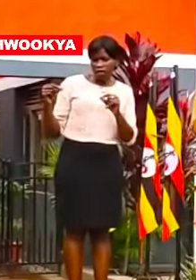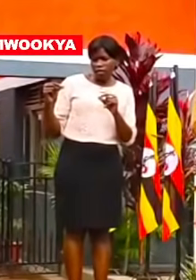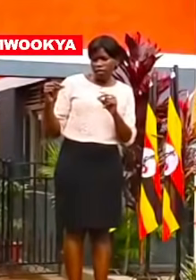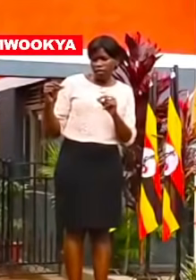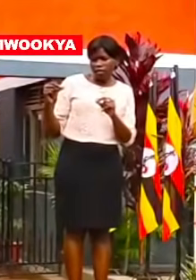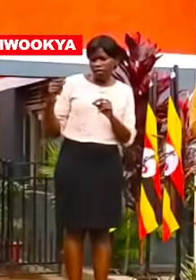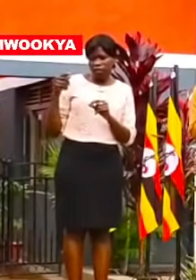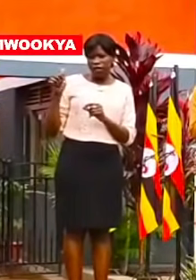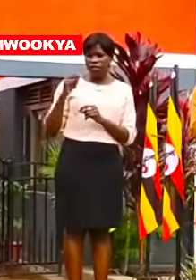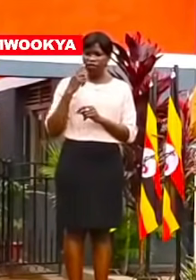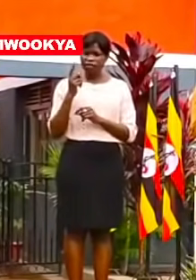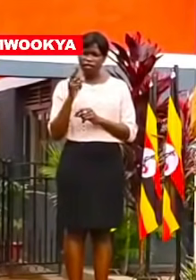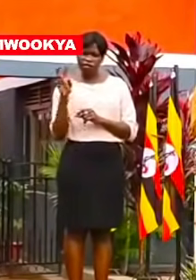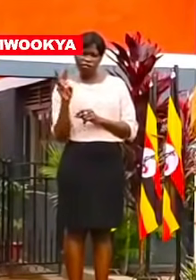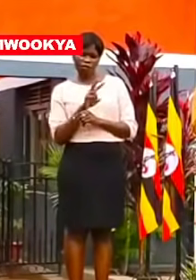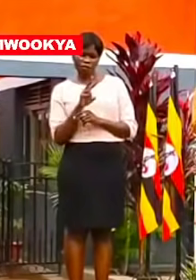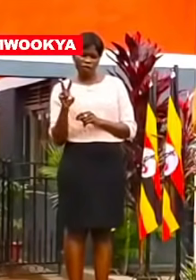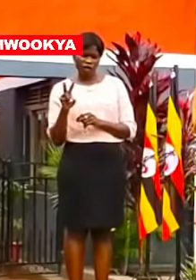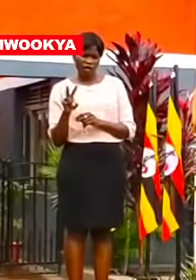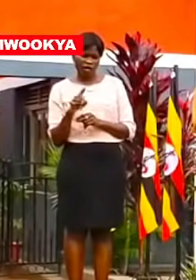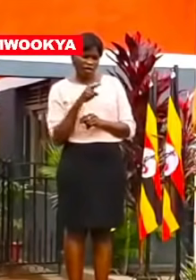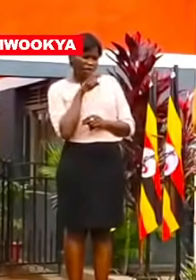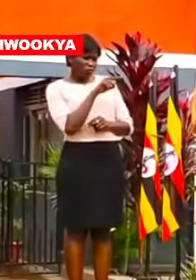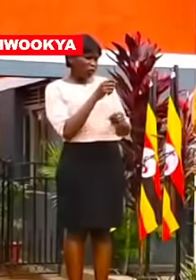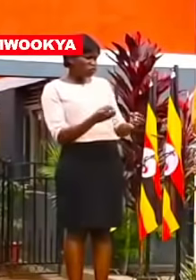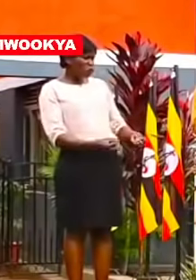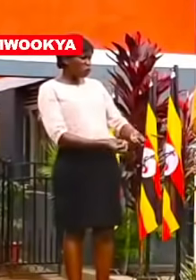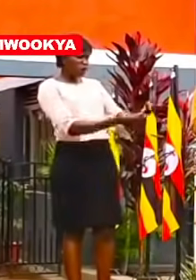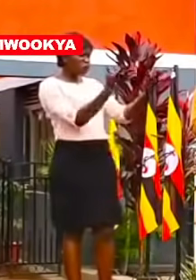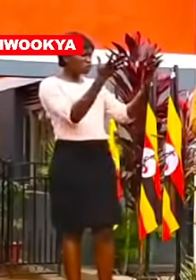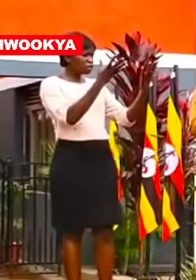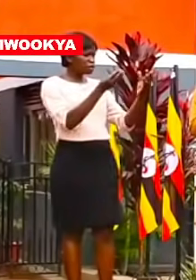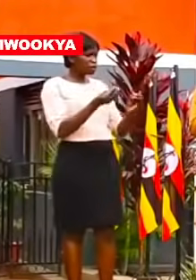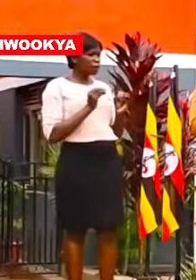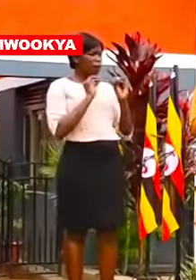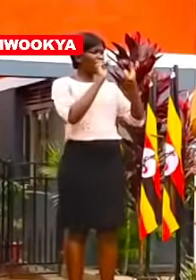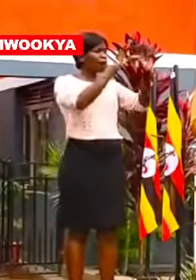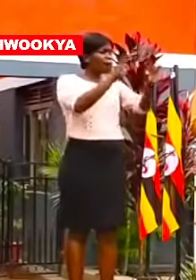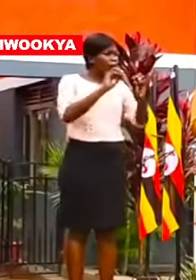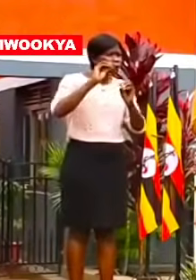nti zino zibbomu ezize zikanyugibwa